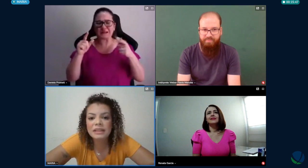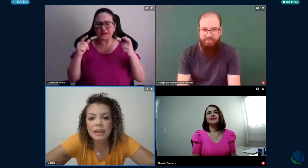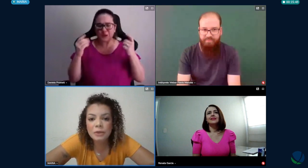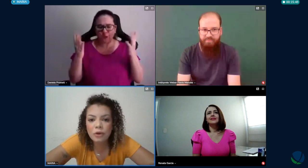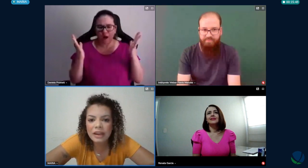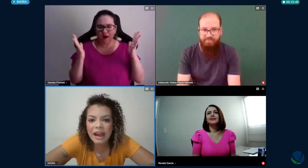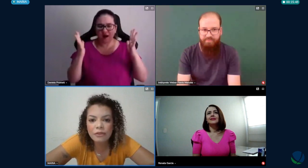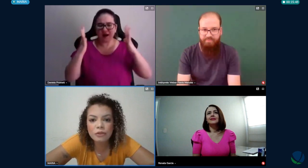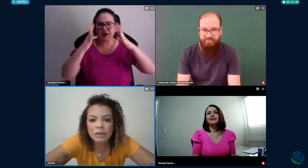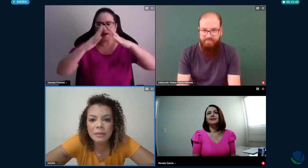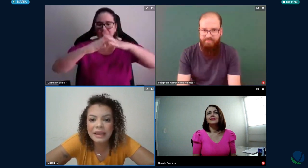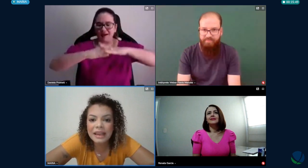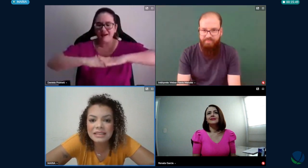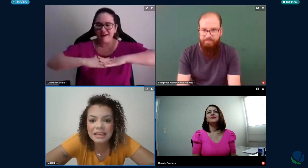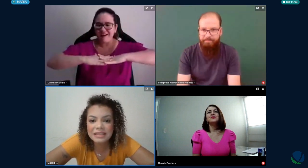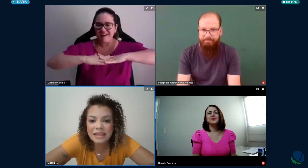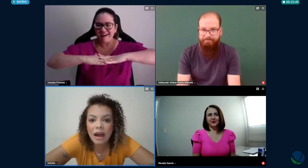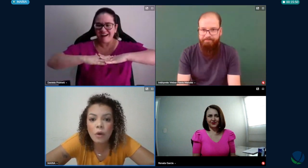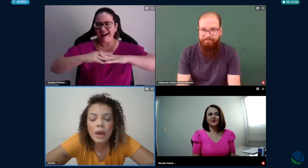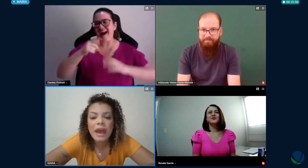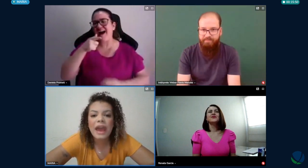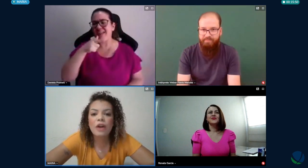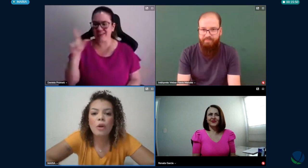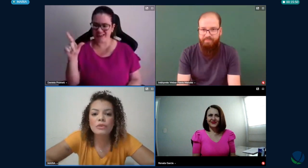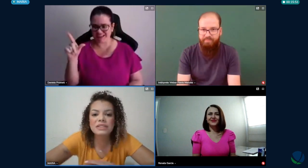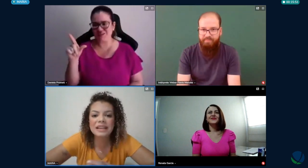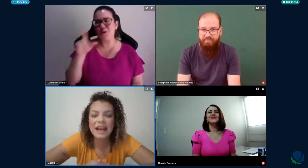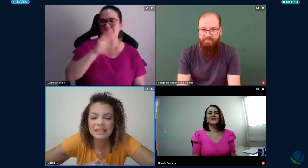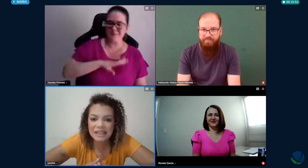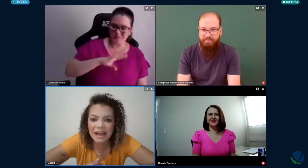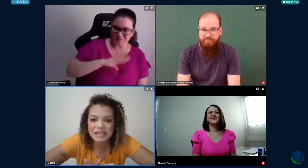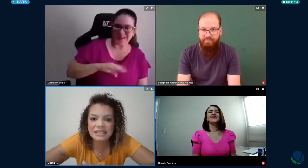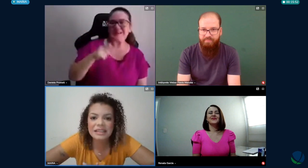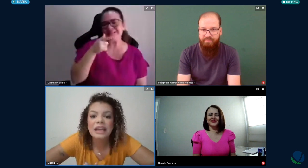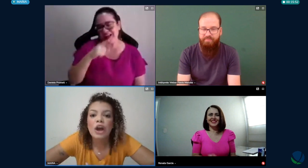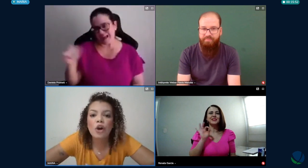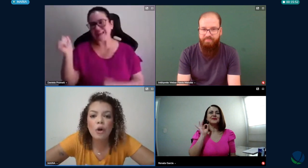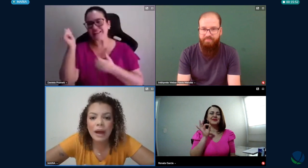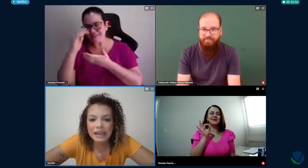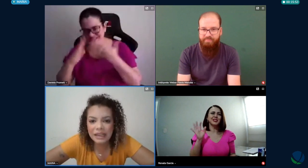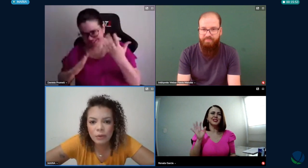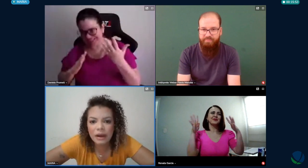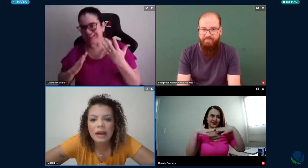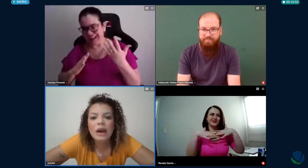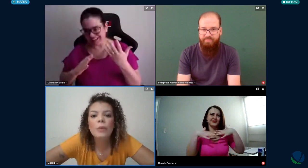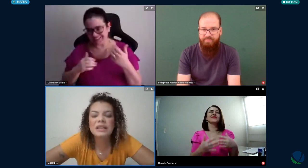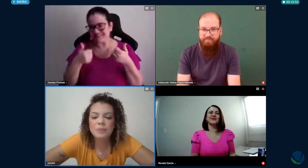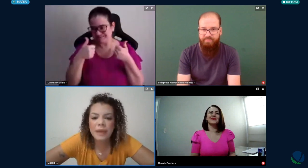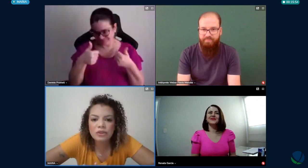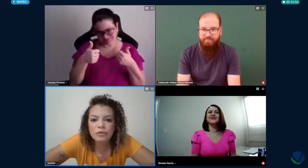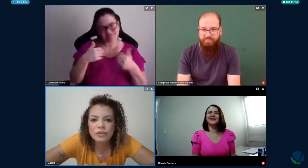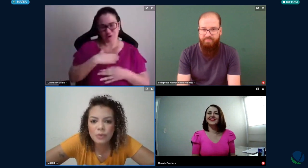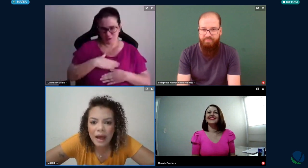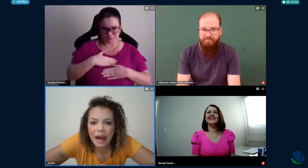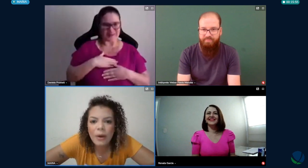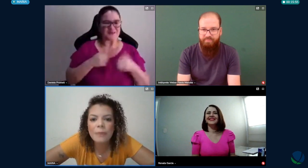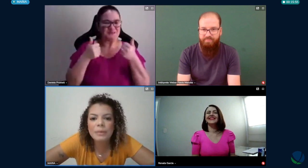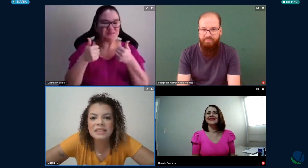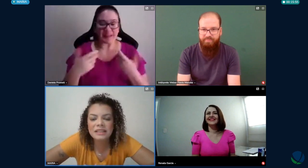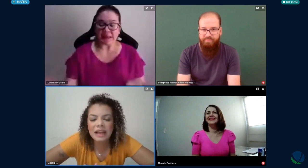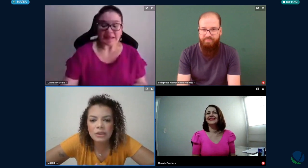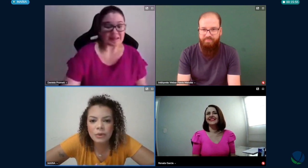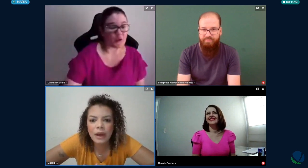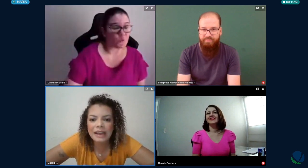registrado de forma terminográfica também é essencial, é como se casasse com a língua, um aspecto